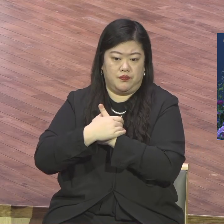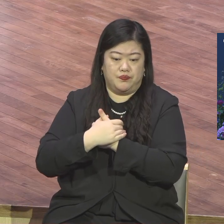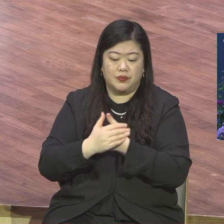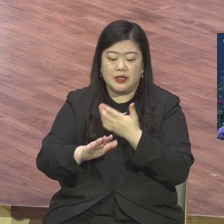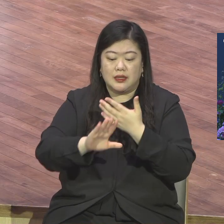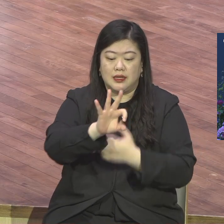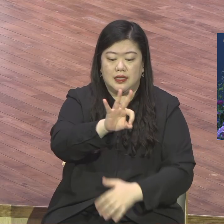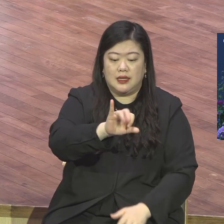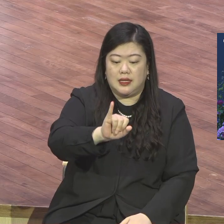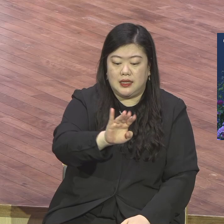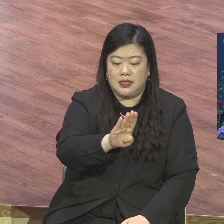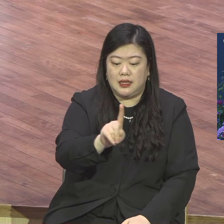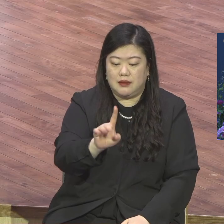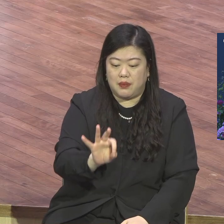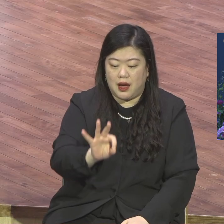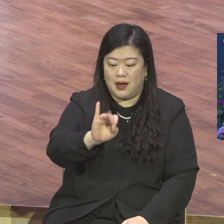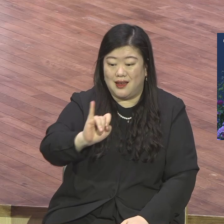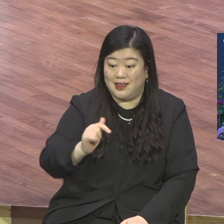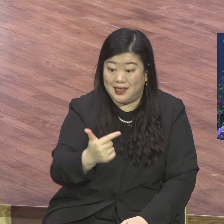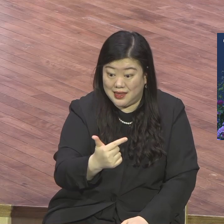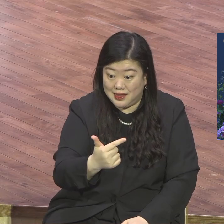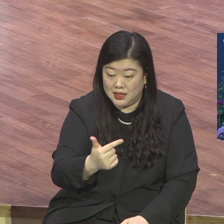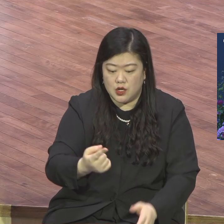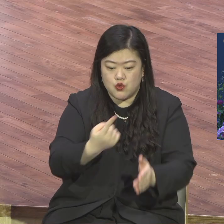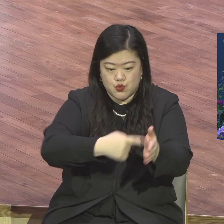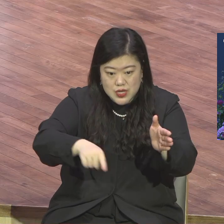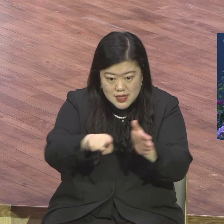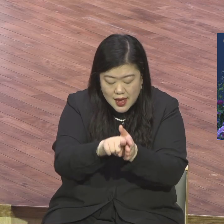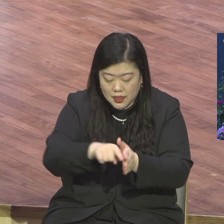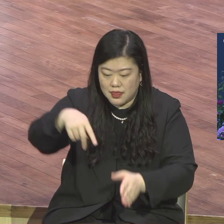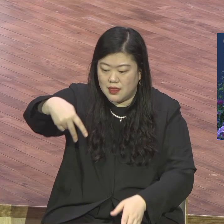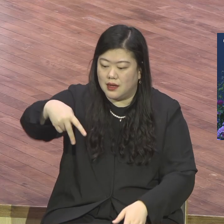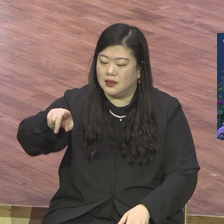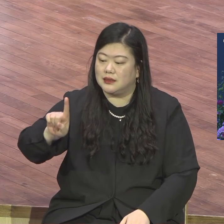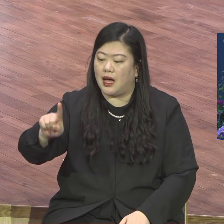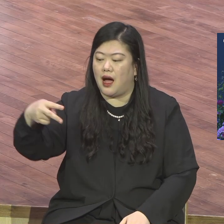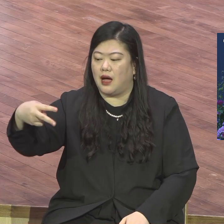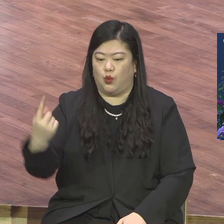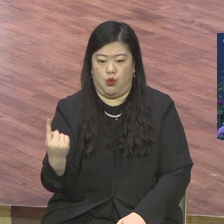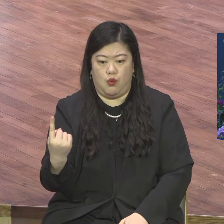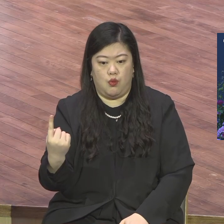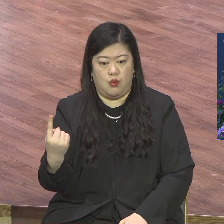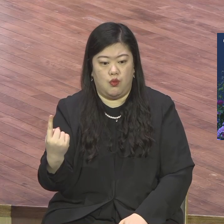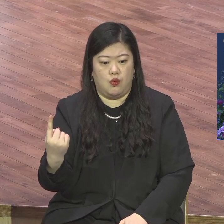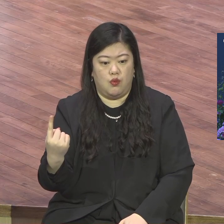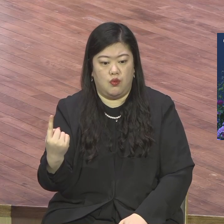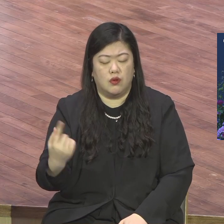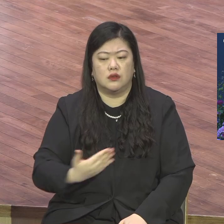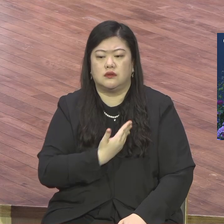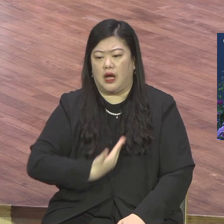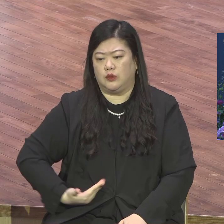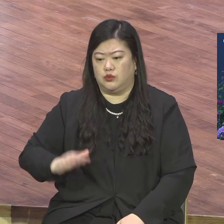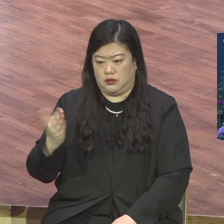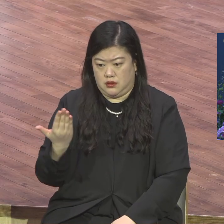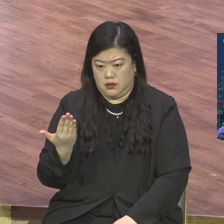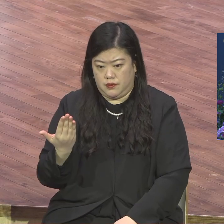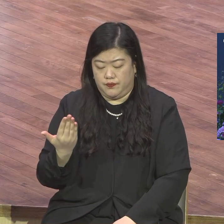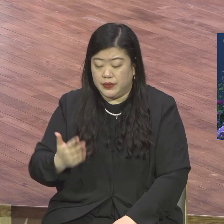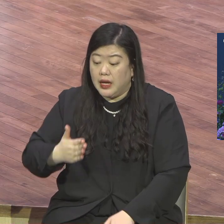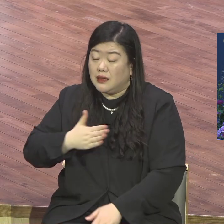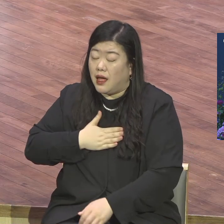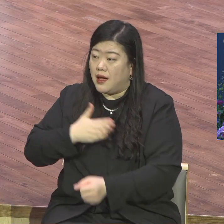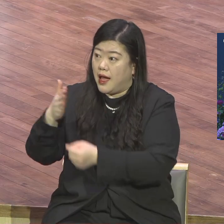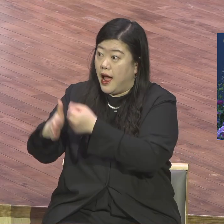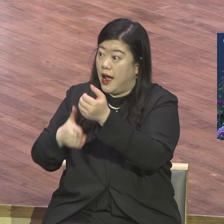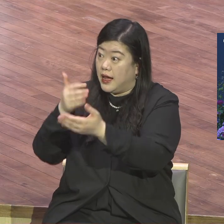부름을 받았다. 그래서 사도행전 20장 24절에 보면은 고백합니다. 정말 하나님의 은혜의 복음을